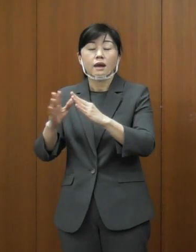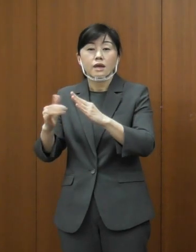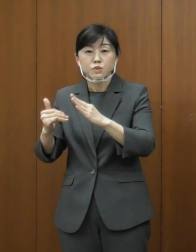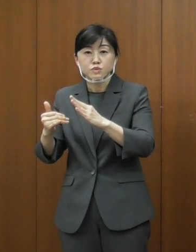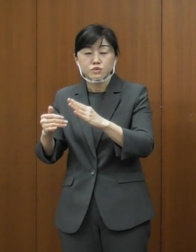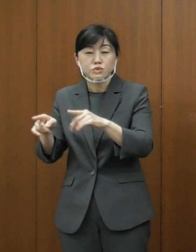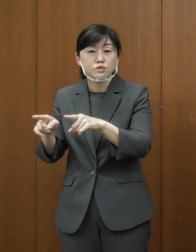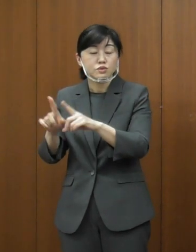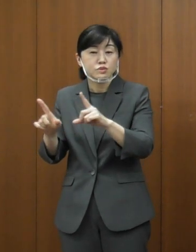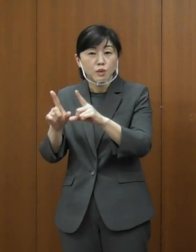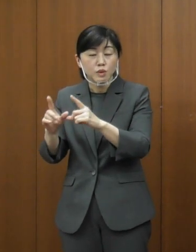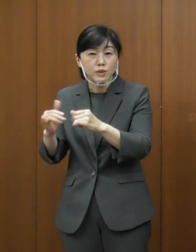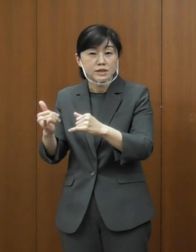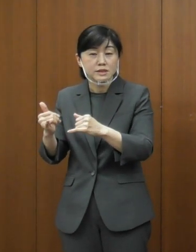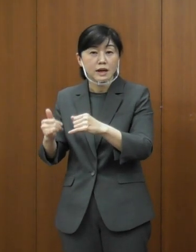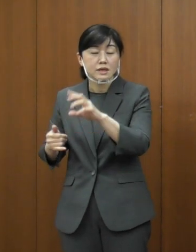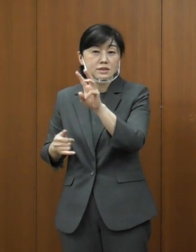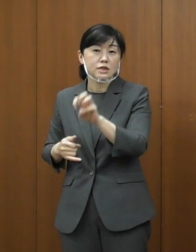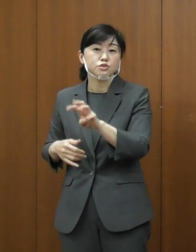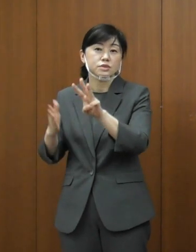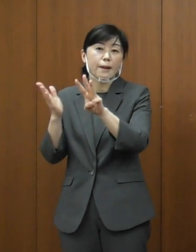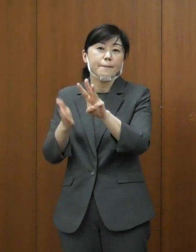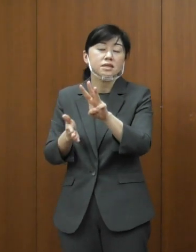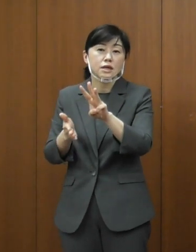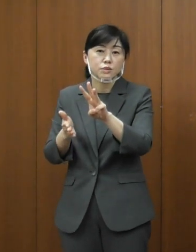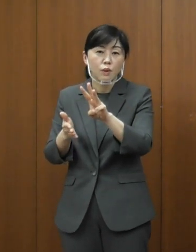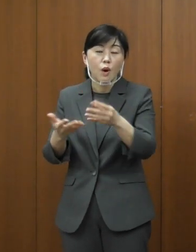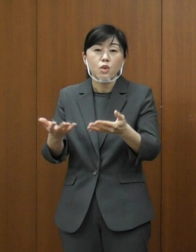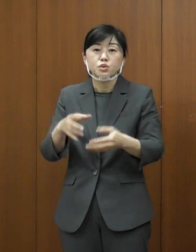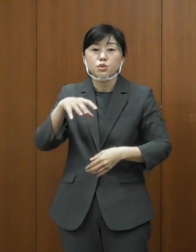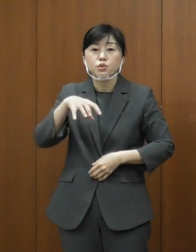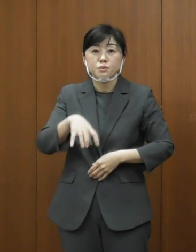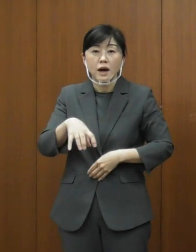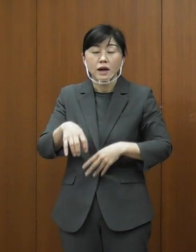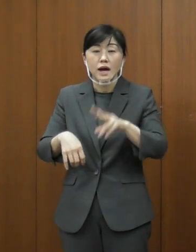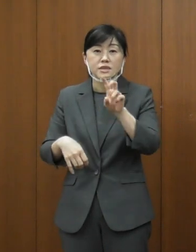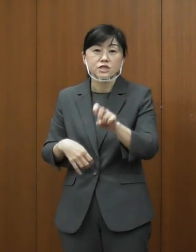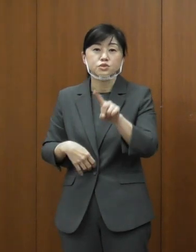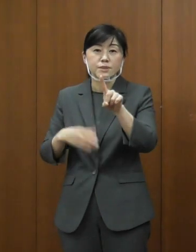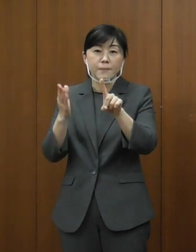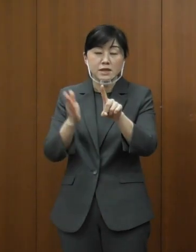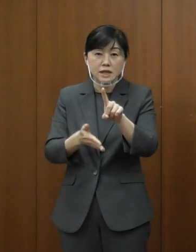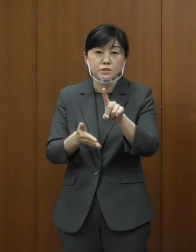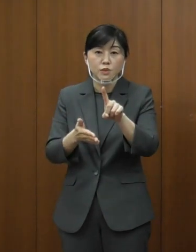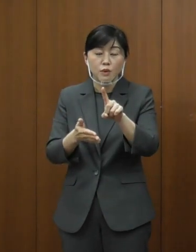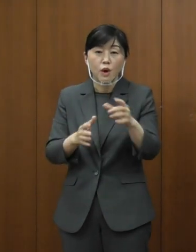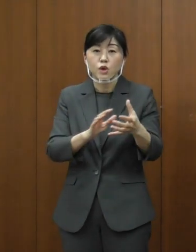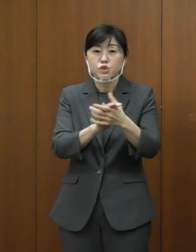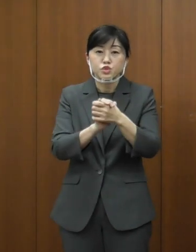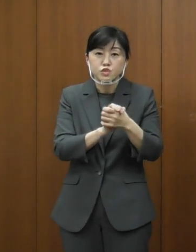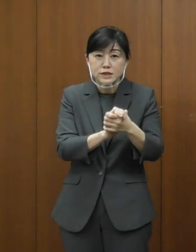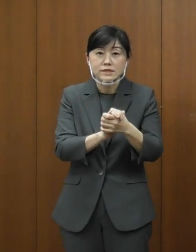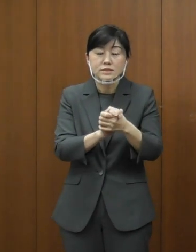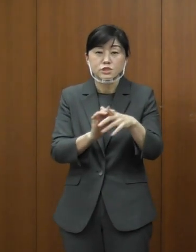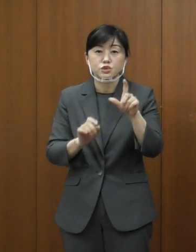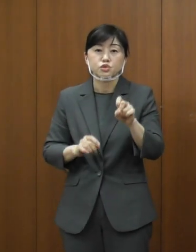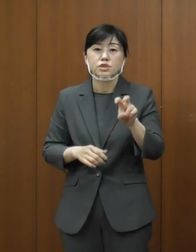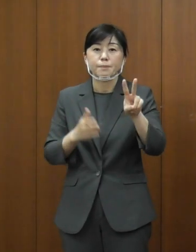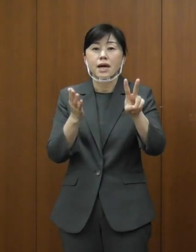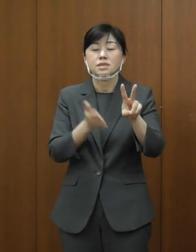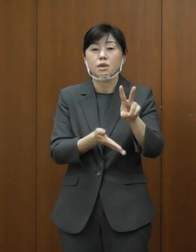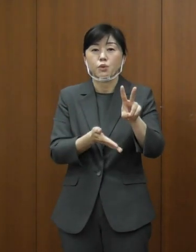が 33%、 職場内が 21%、 友人知人